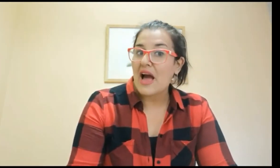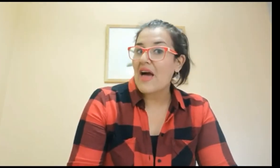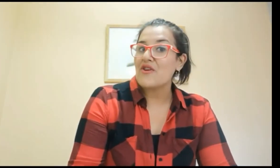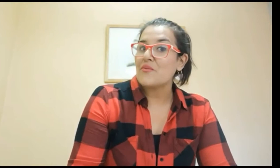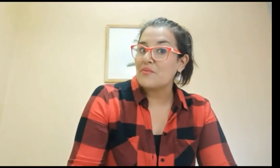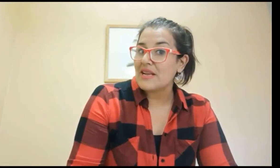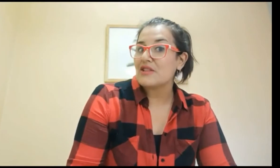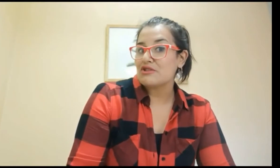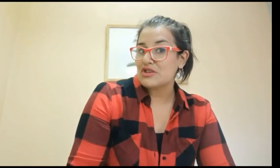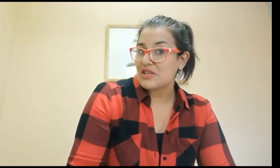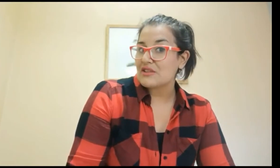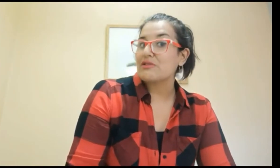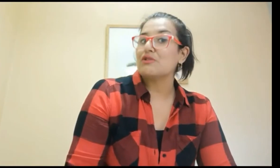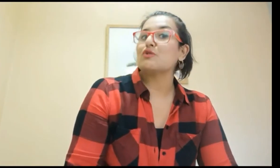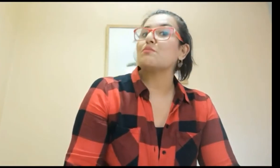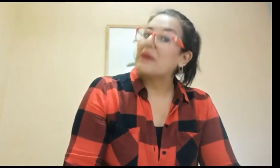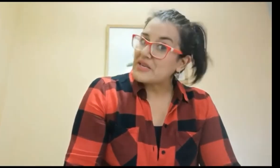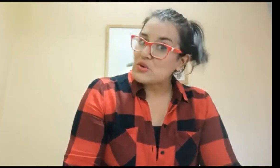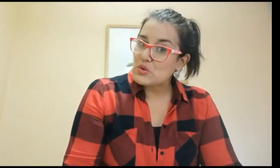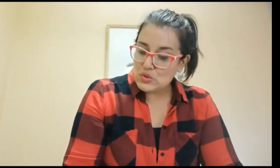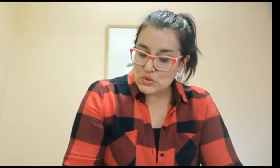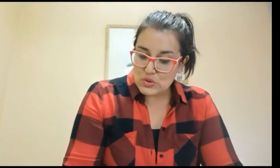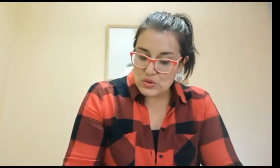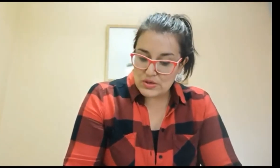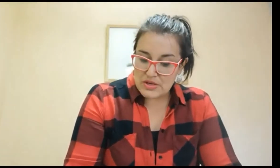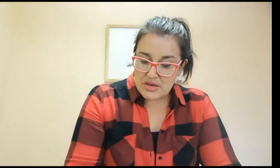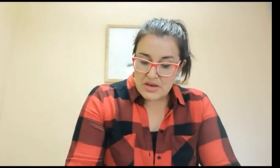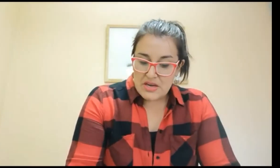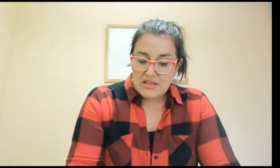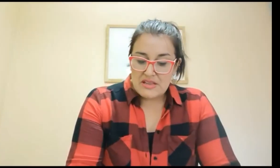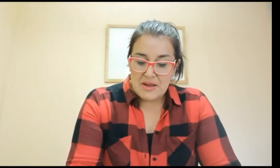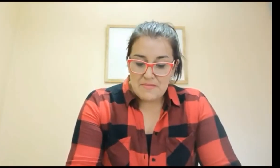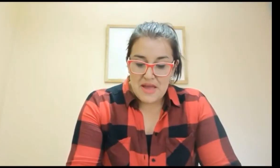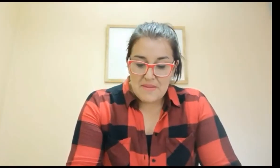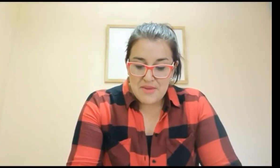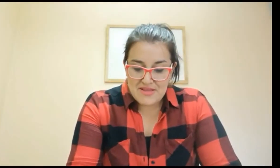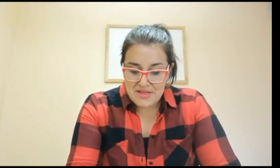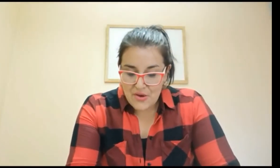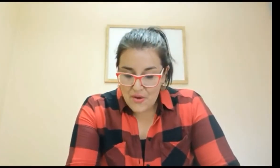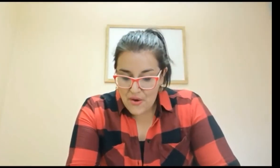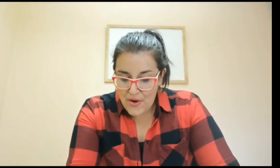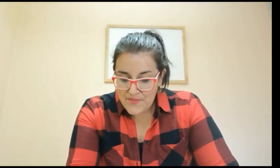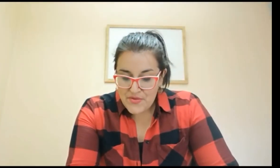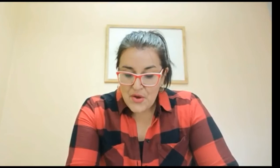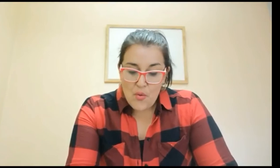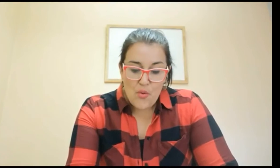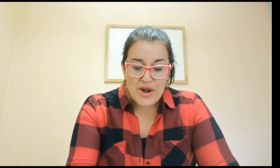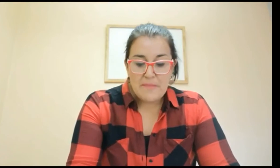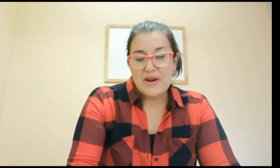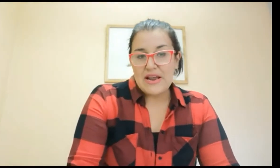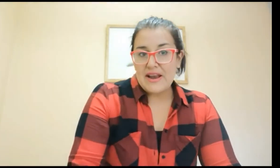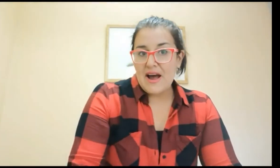a 2.200 pesos. También vendió una polera